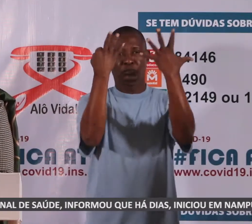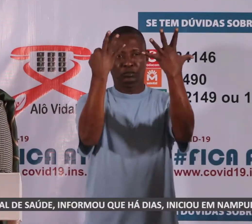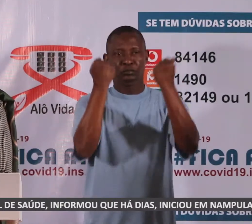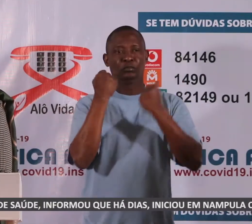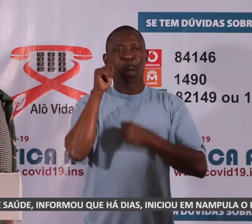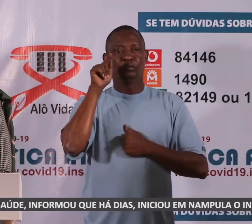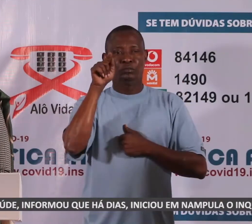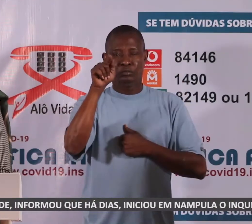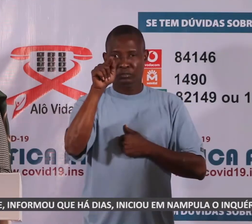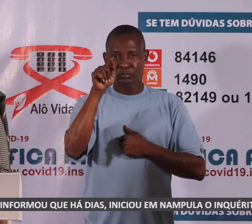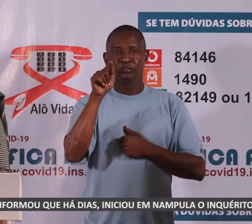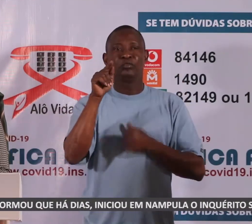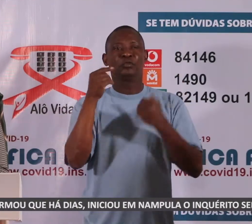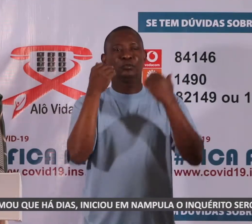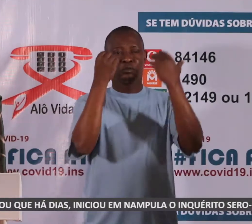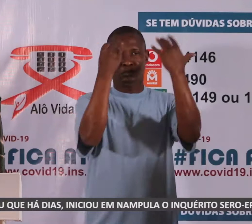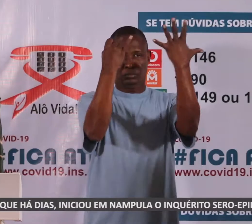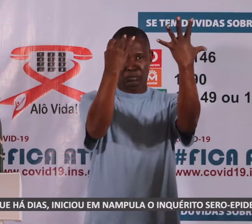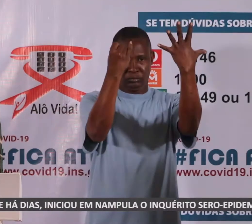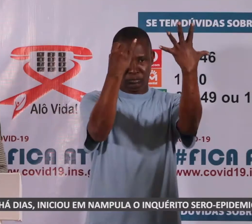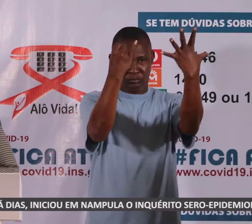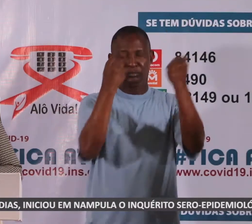5.186.690 pessoas.